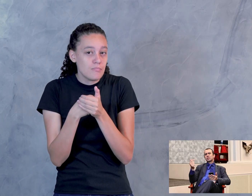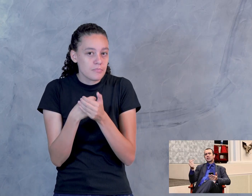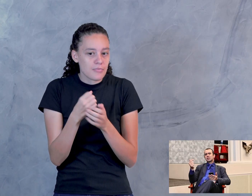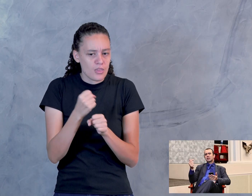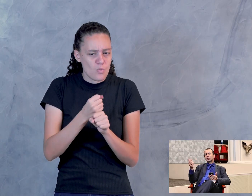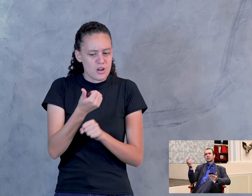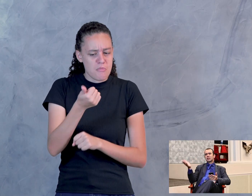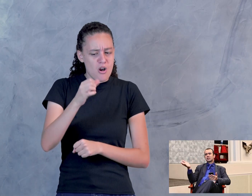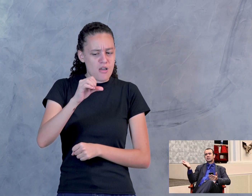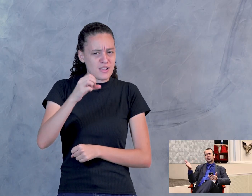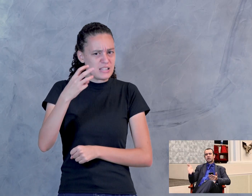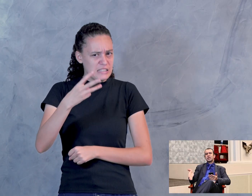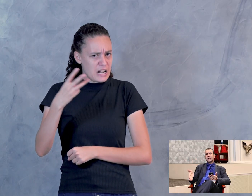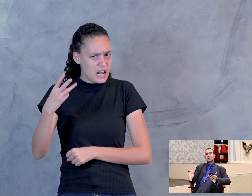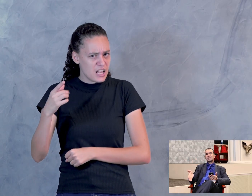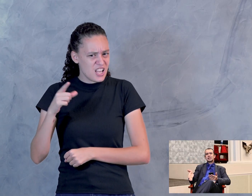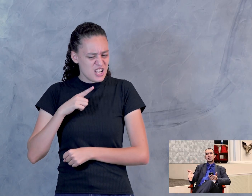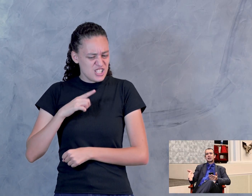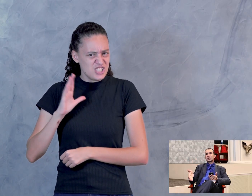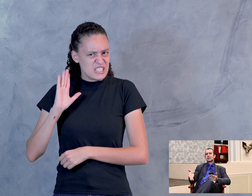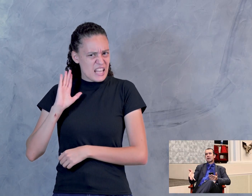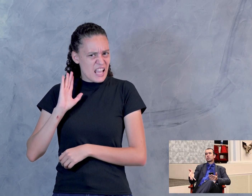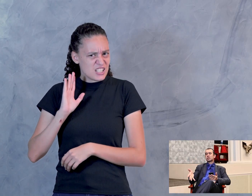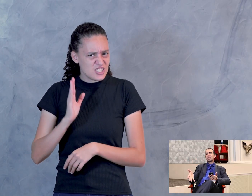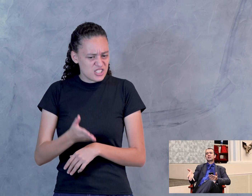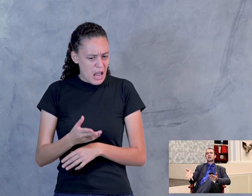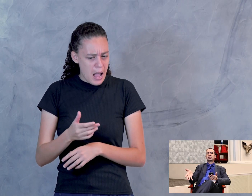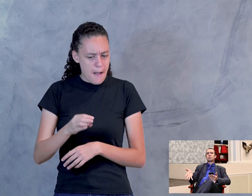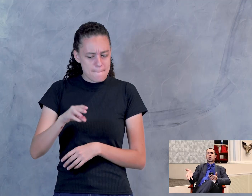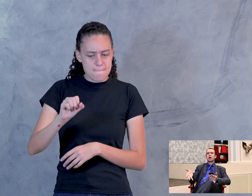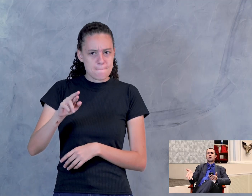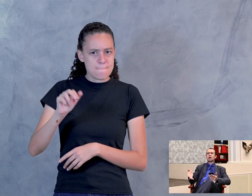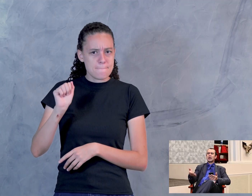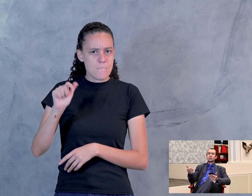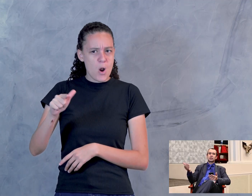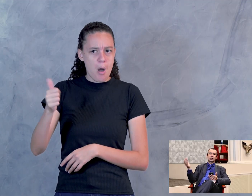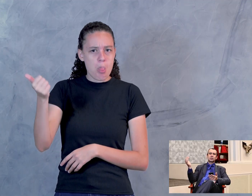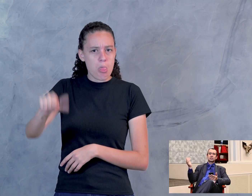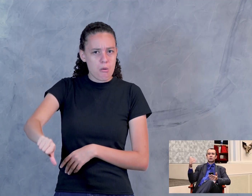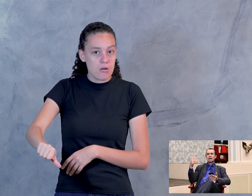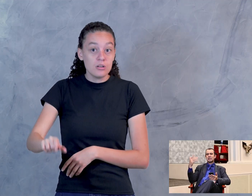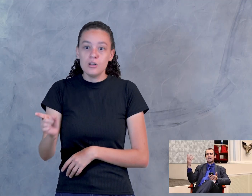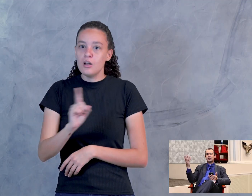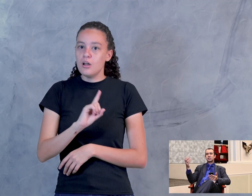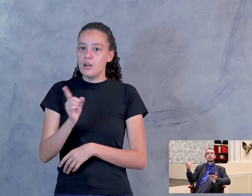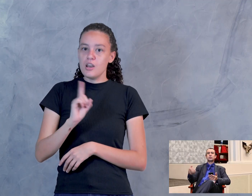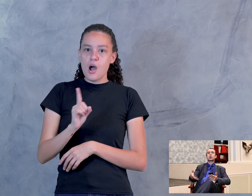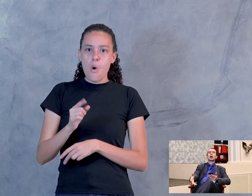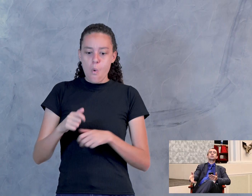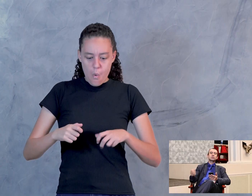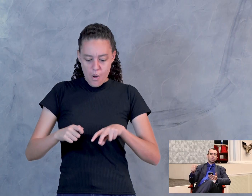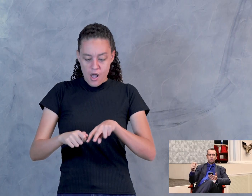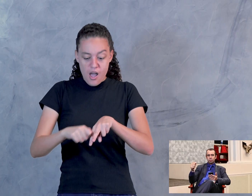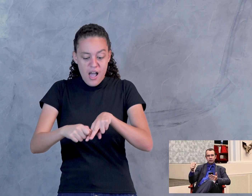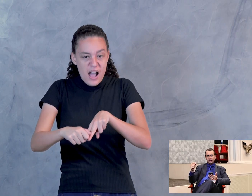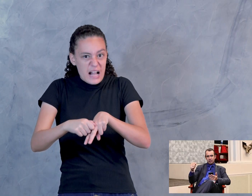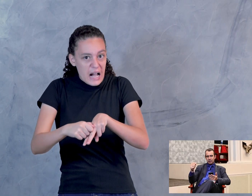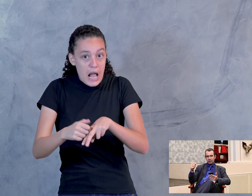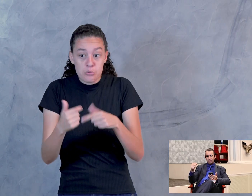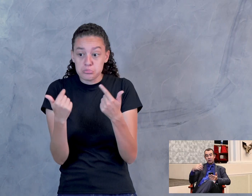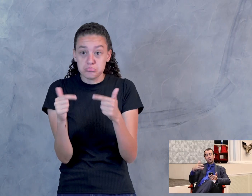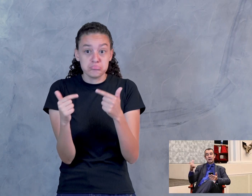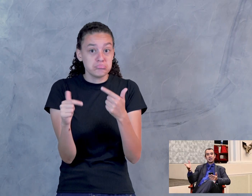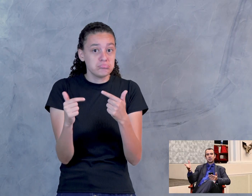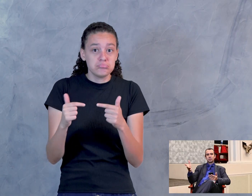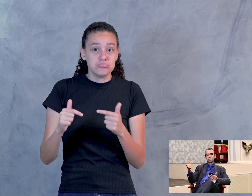lá em 1933 tinha essa ausência de moral? Claro que não, as mulheres nem vestiam calça comprida